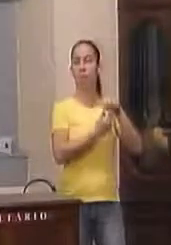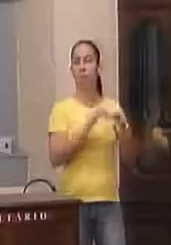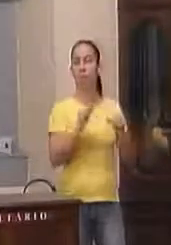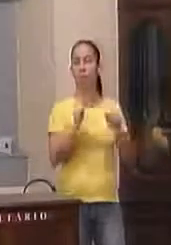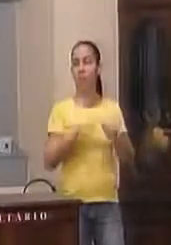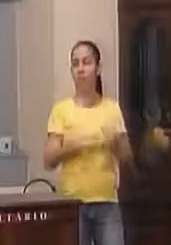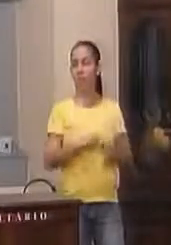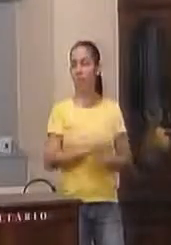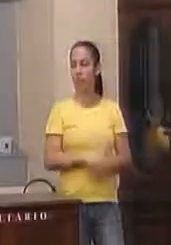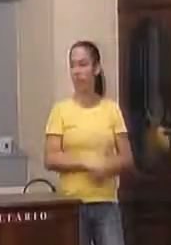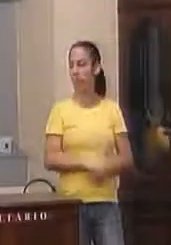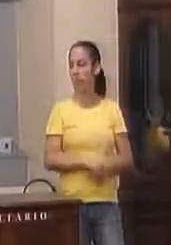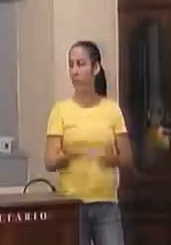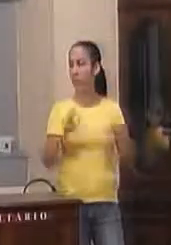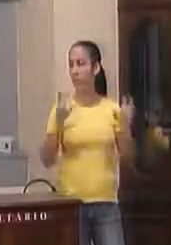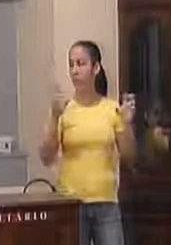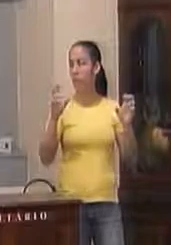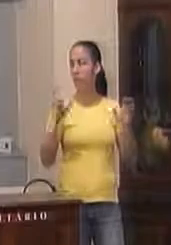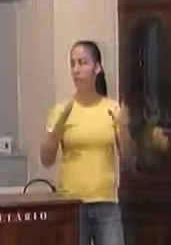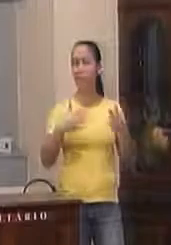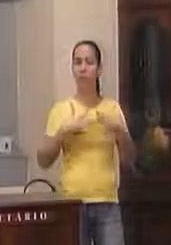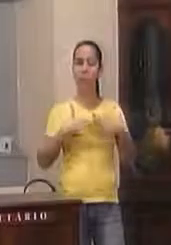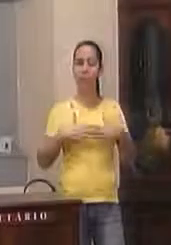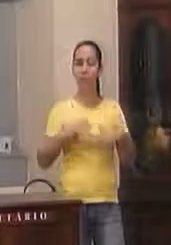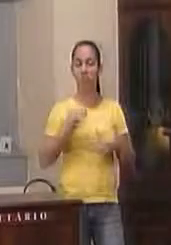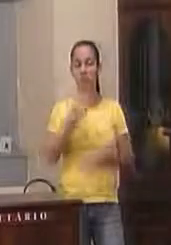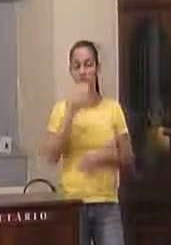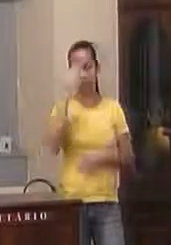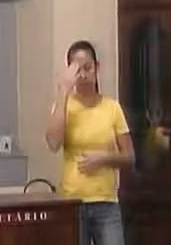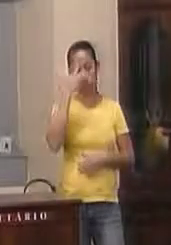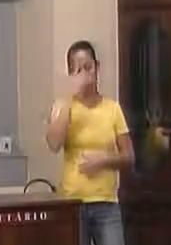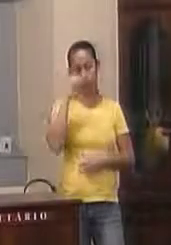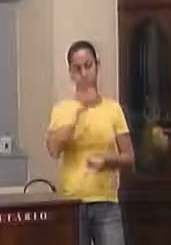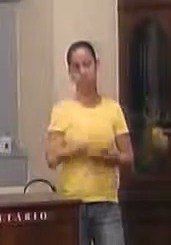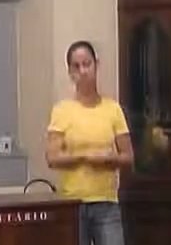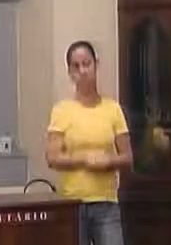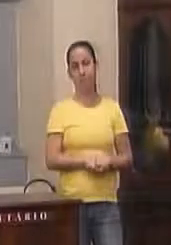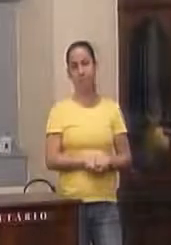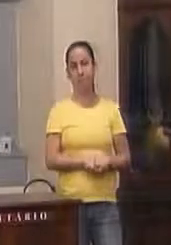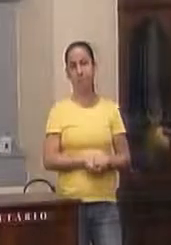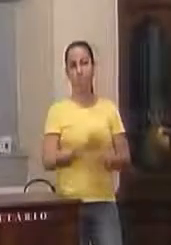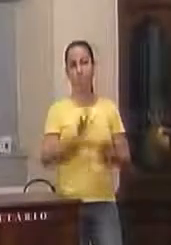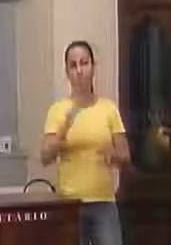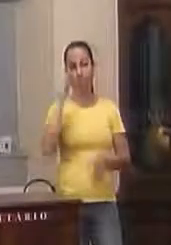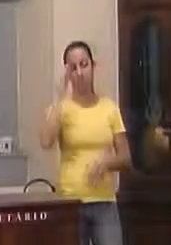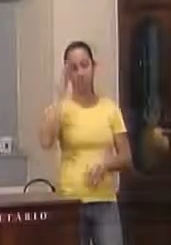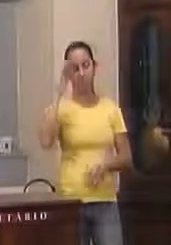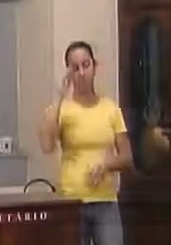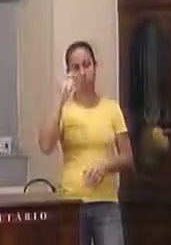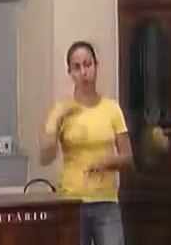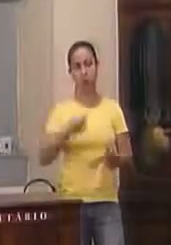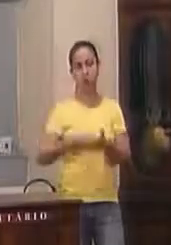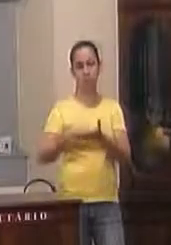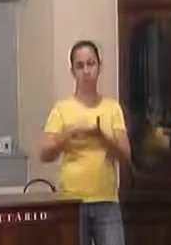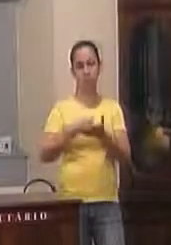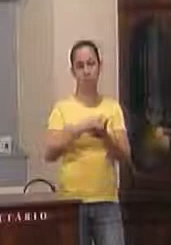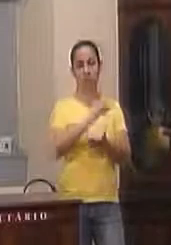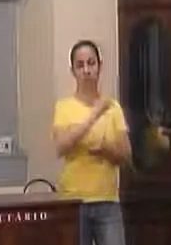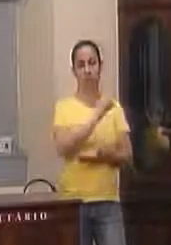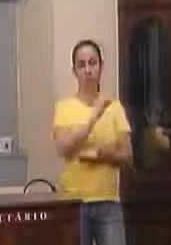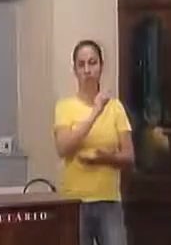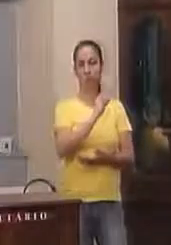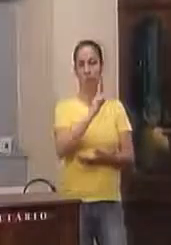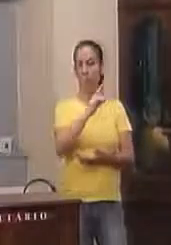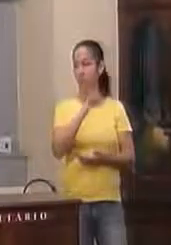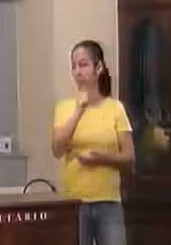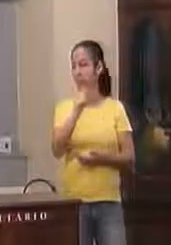Dentro de uma situação confortável e principalmente das suas obrigações. Hoje a